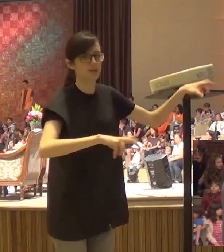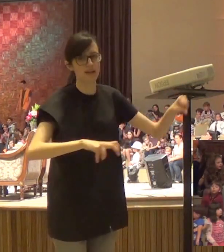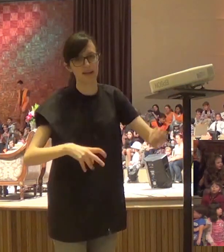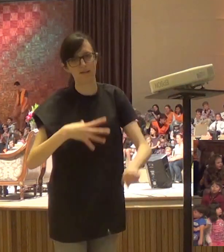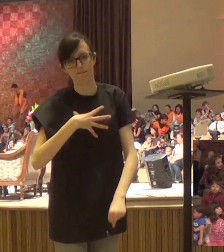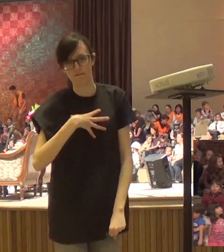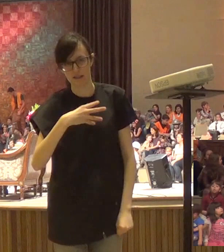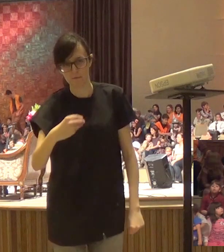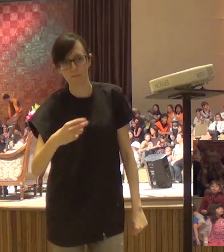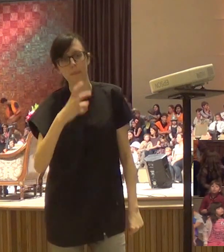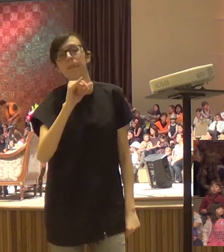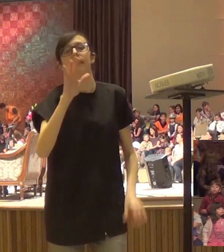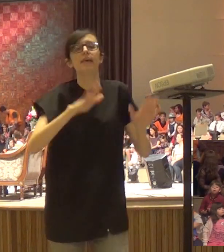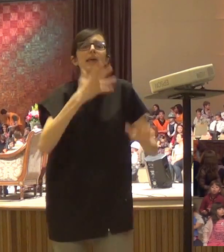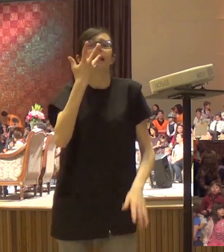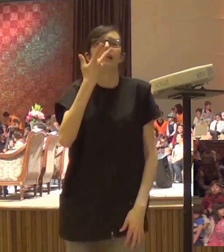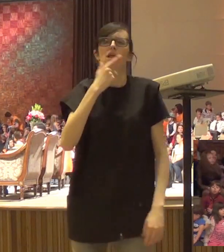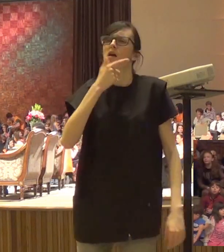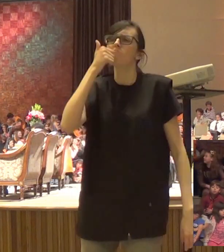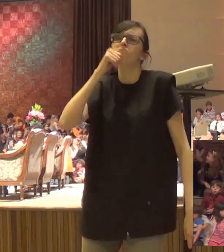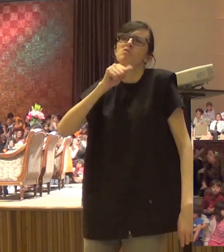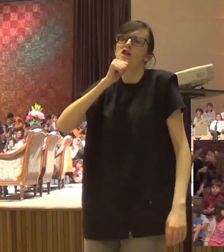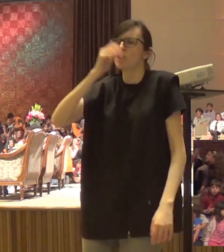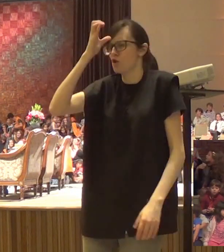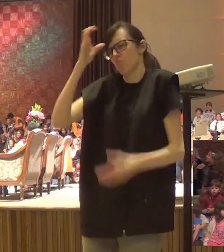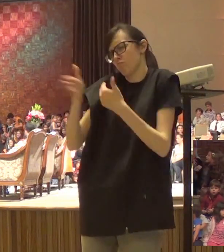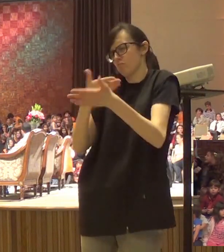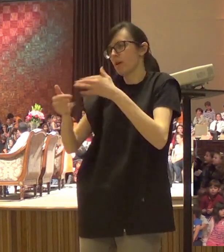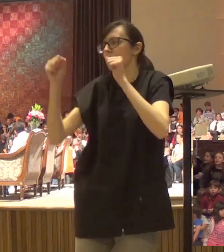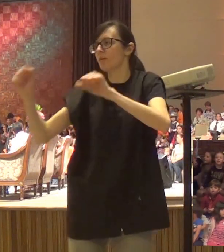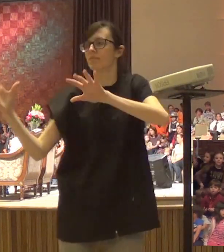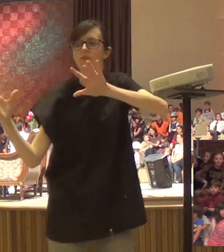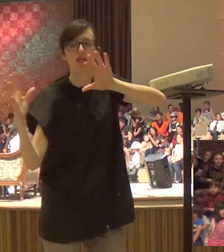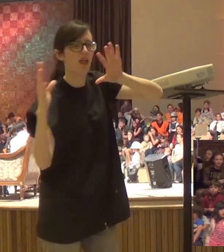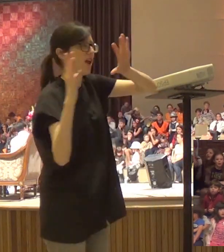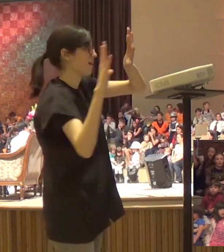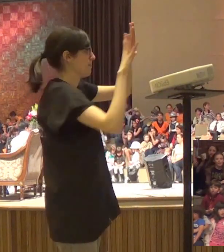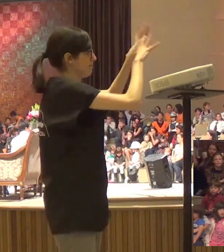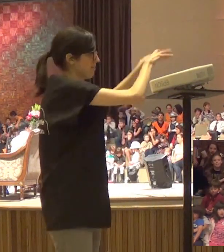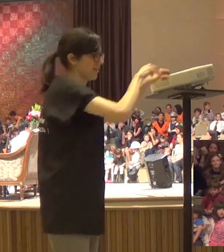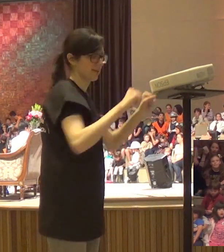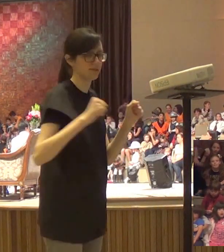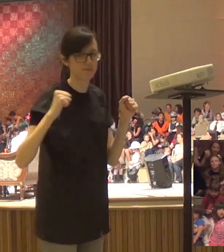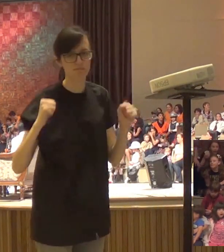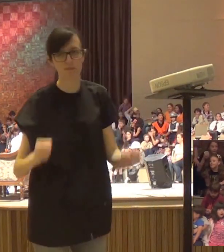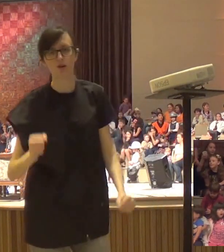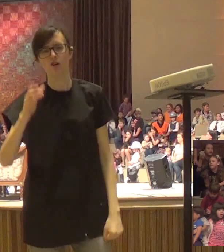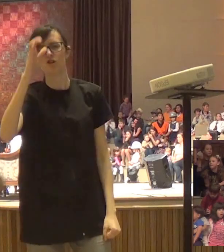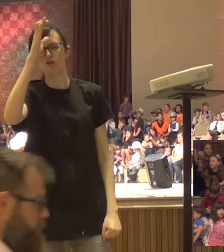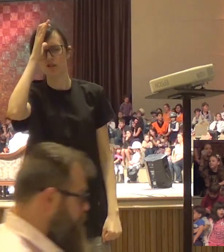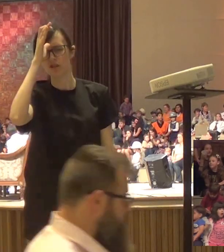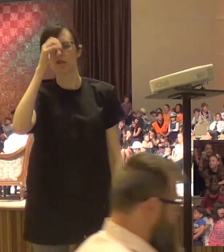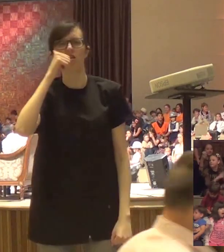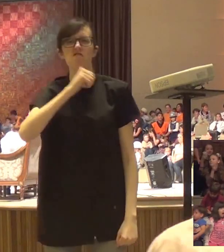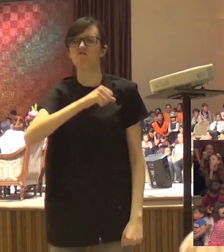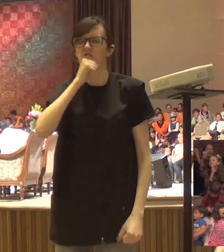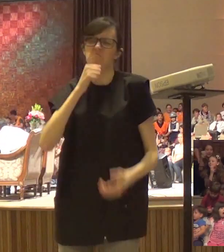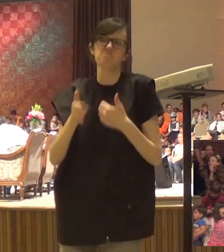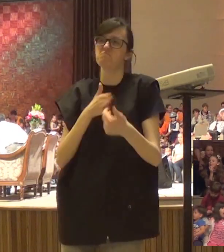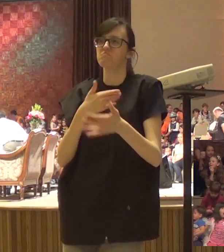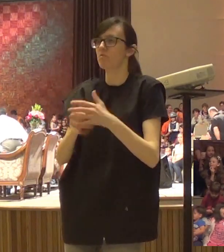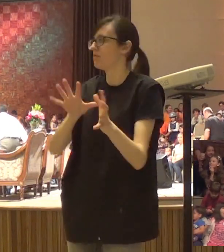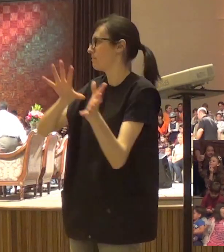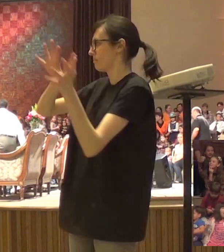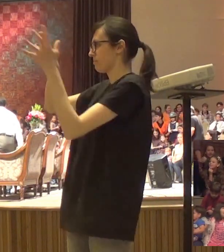Se você, se a criança veio com a mamãe, veio com o tio, pode vir, pode vir vindo. Veio com o tio, veio com a vovó, sobe